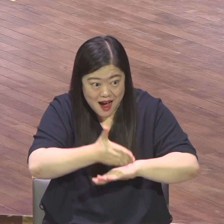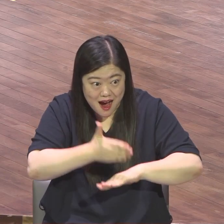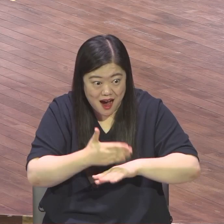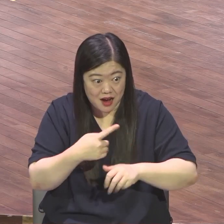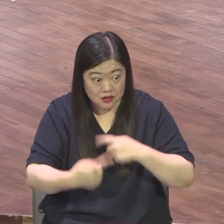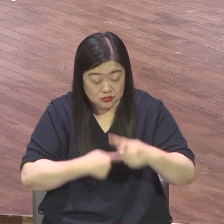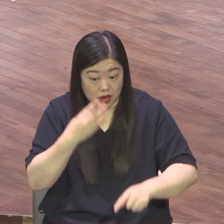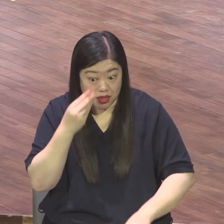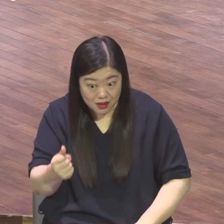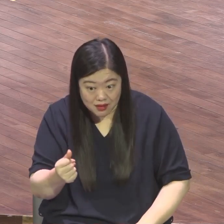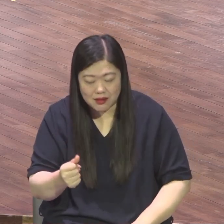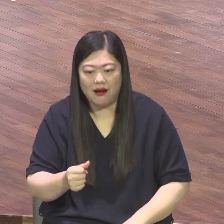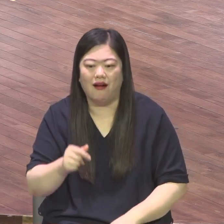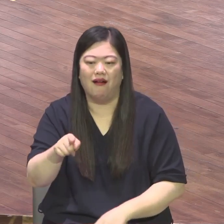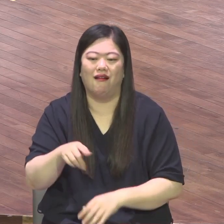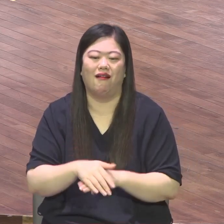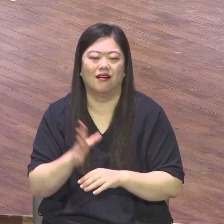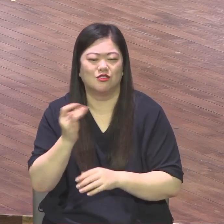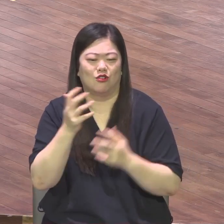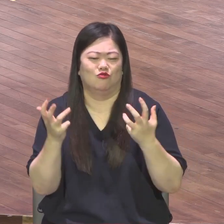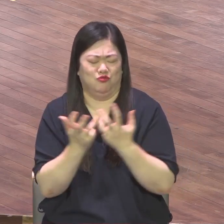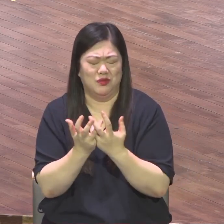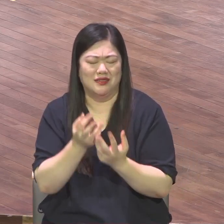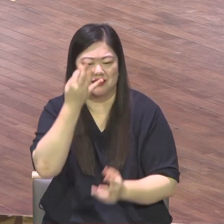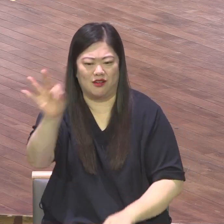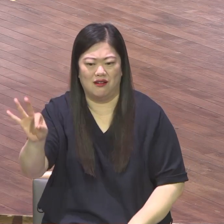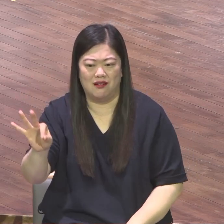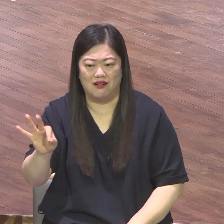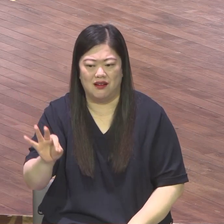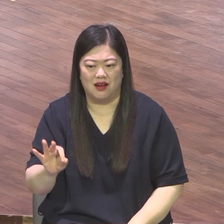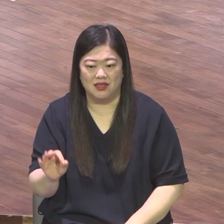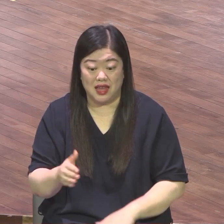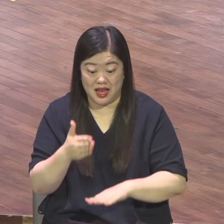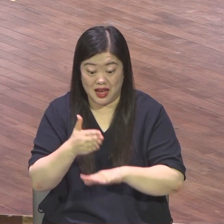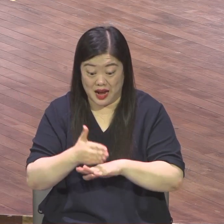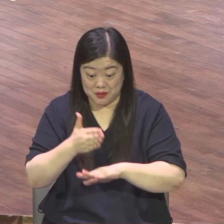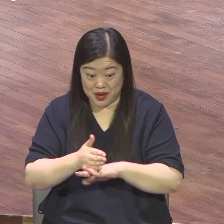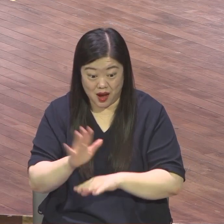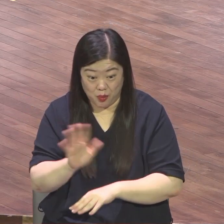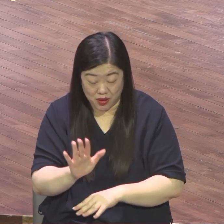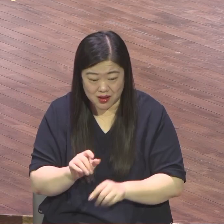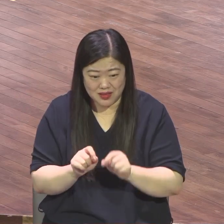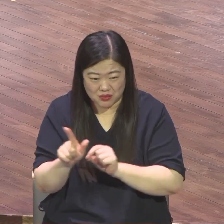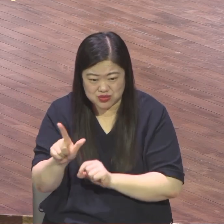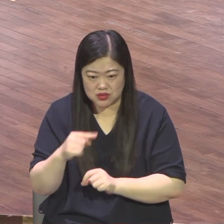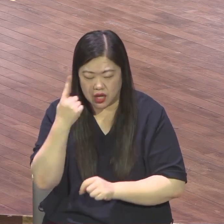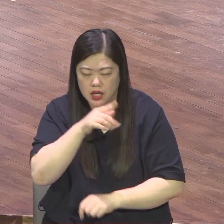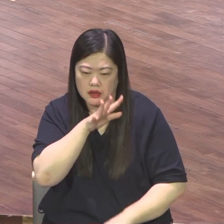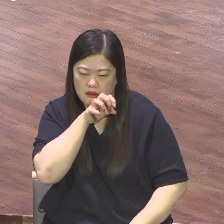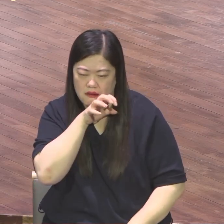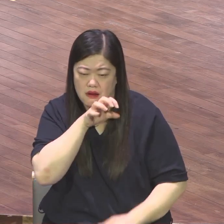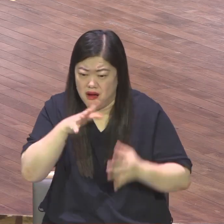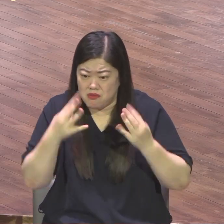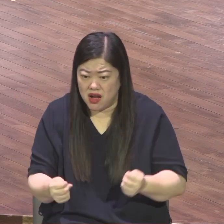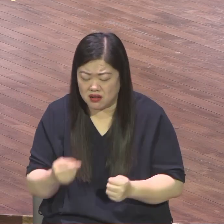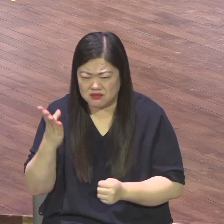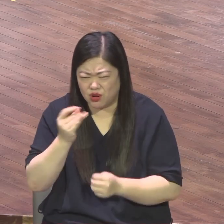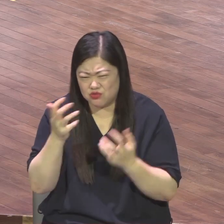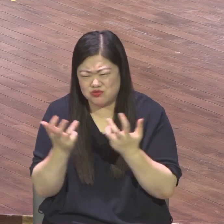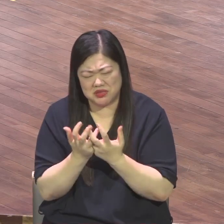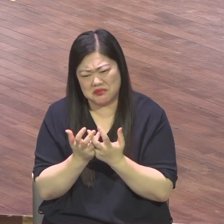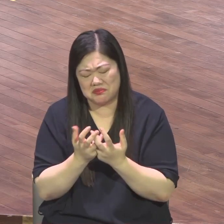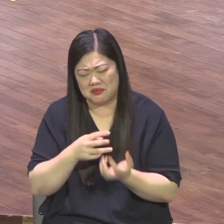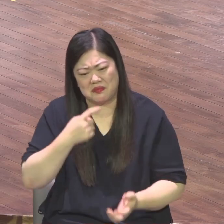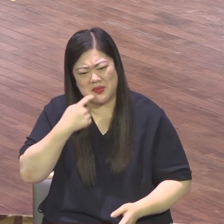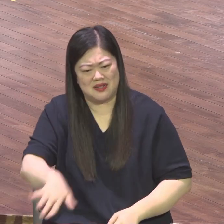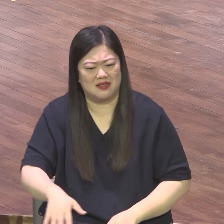유월절의 축복이 그리스도, 수장절의 축복은 하나님 나라, 오순절의 축복은 성령 충만. 이 세